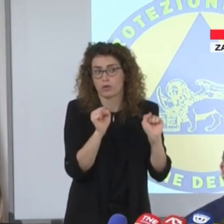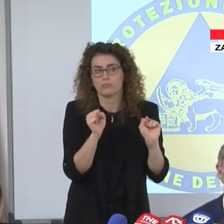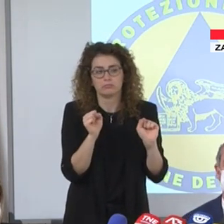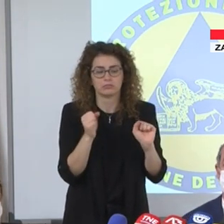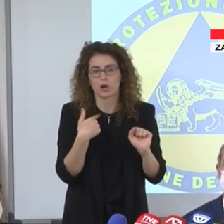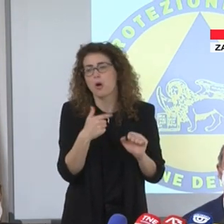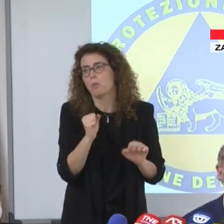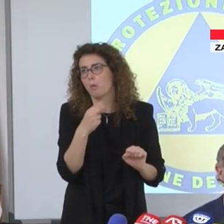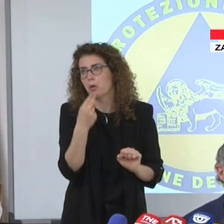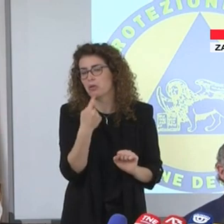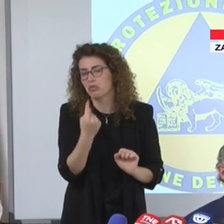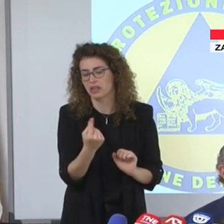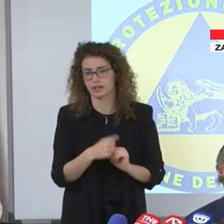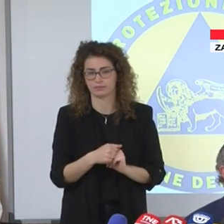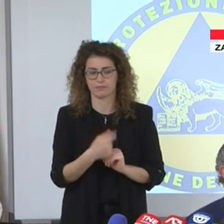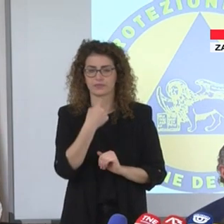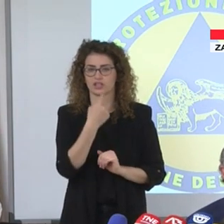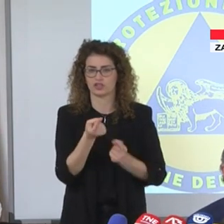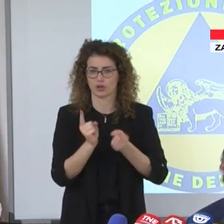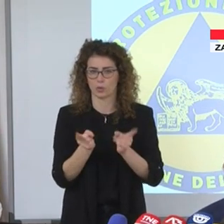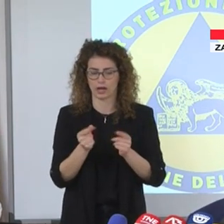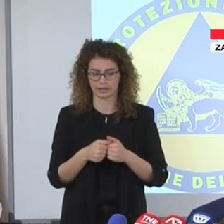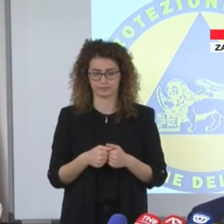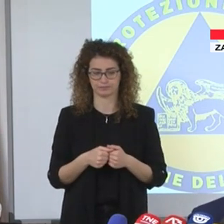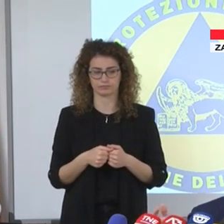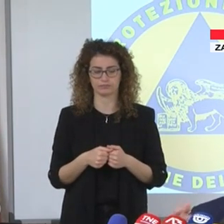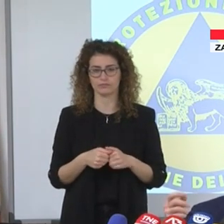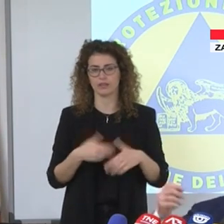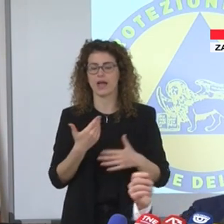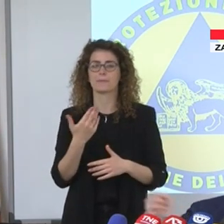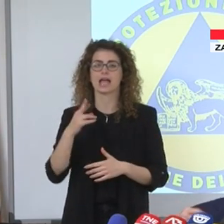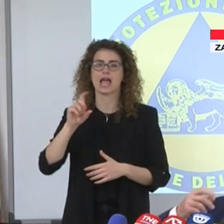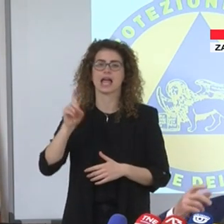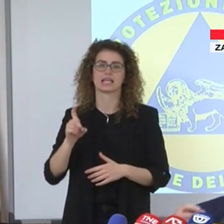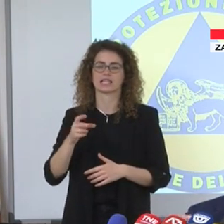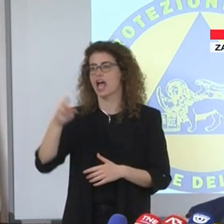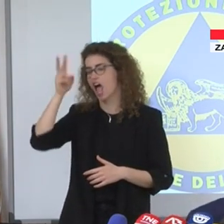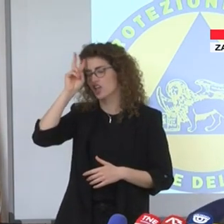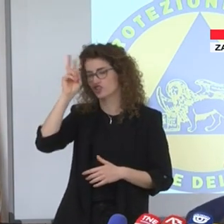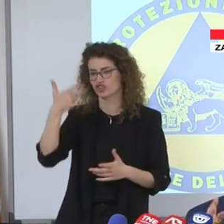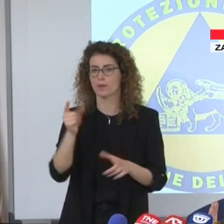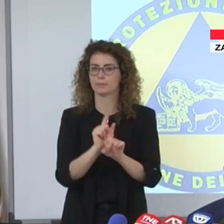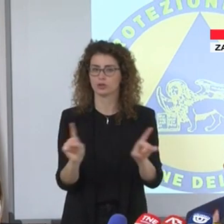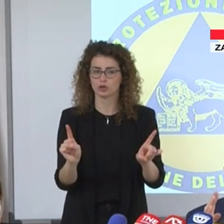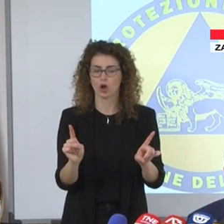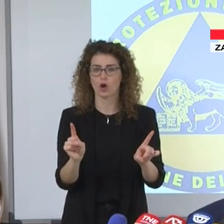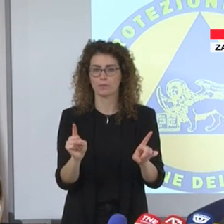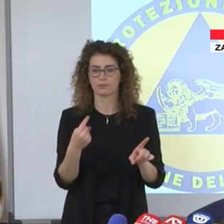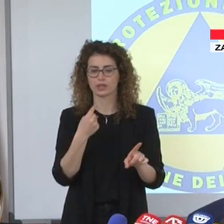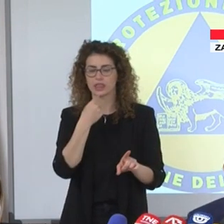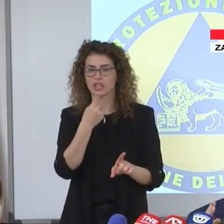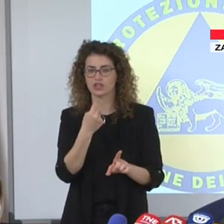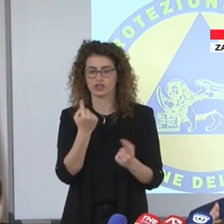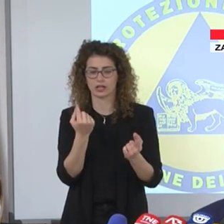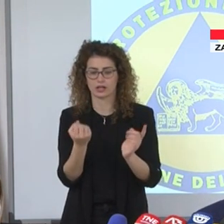si può anche citare, che dice, non è che dice la Zaia è un cretino, Zaia, no, circoscrive un